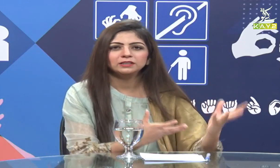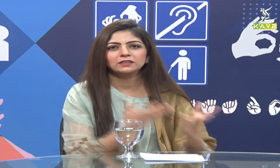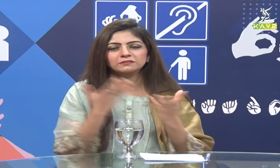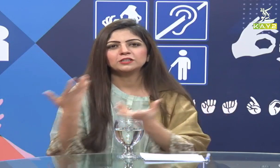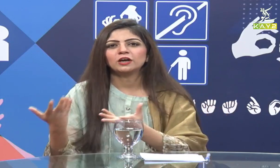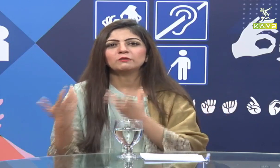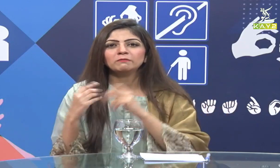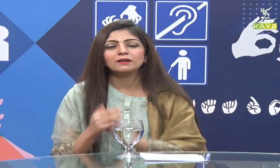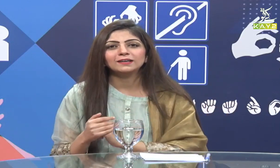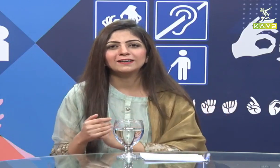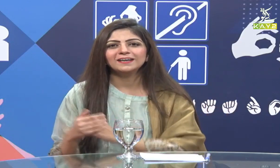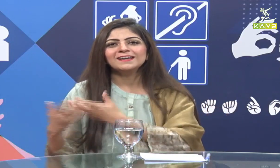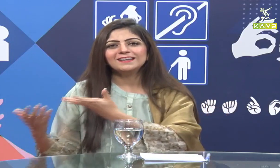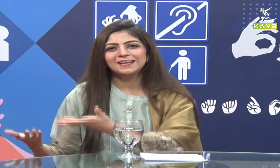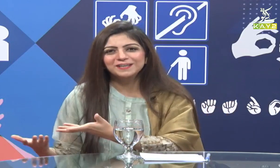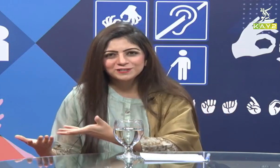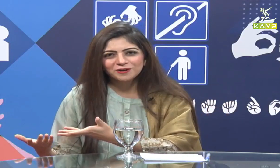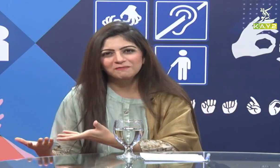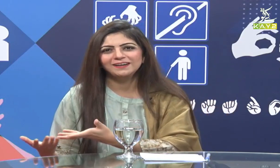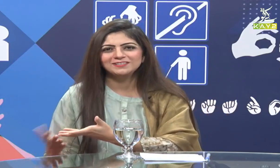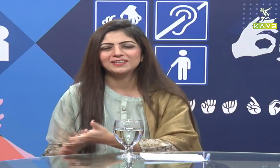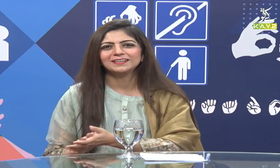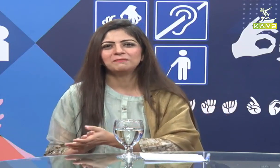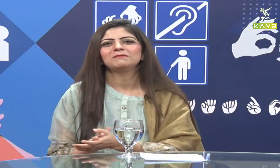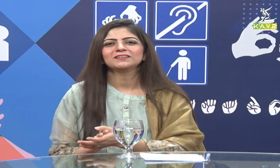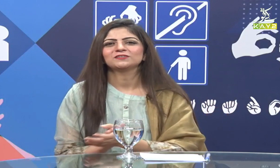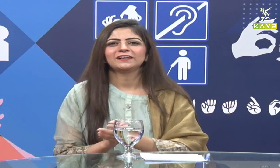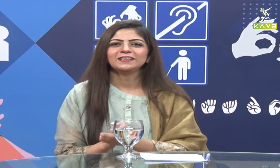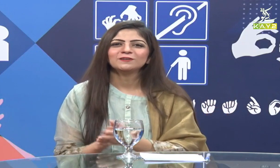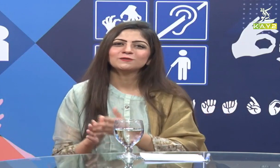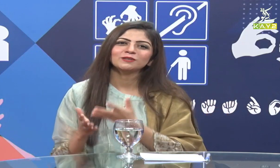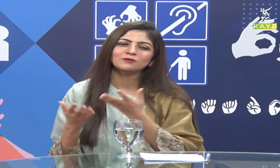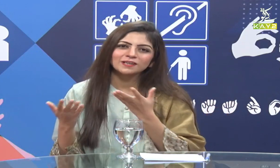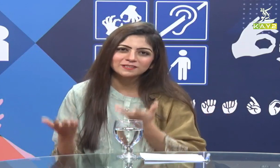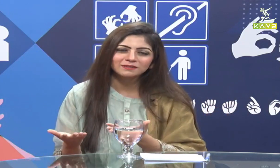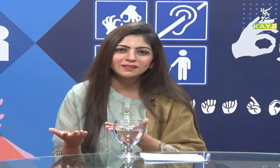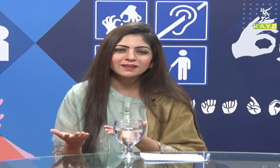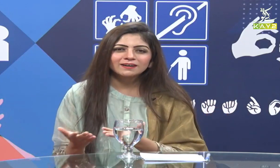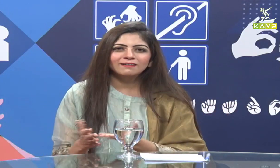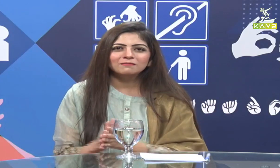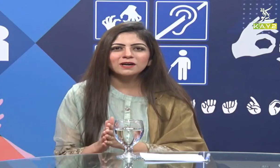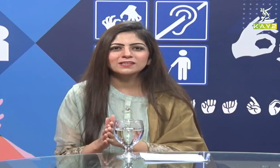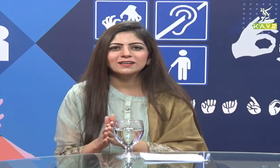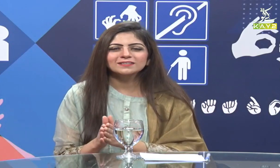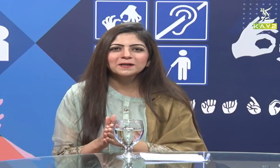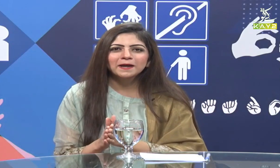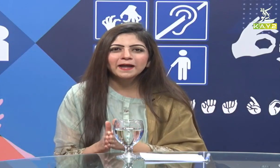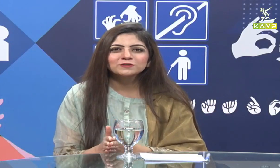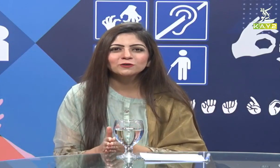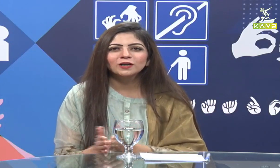तरफ से इशारों में बात कर ले, लेकिन जो हमारी जनरल पब्लिक सोसाइटी है उसमें तो कुछ ऐसे भी माशाल्लाह से हैं जो